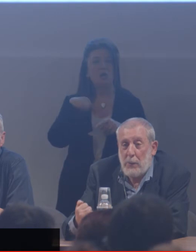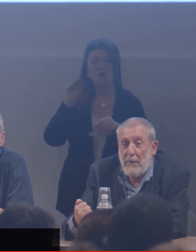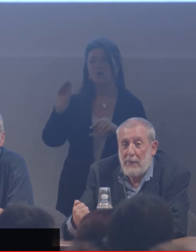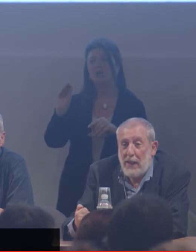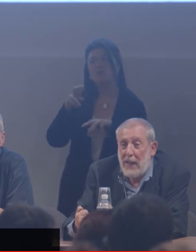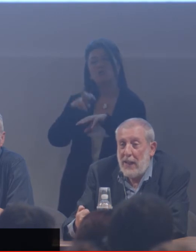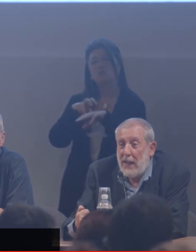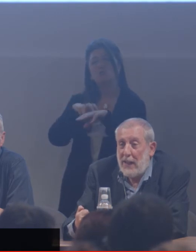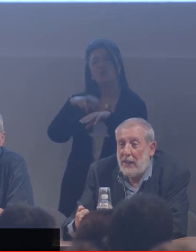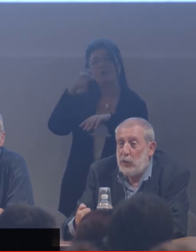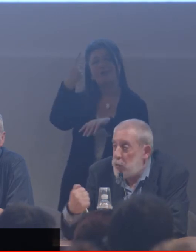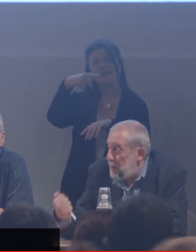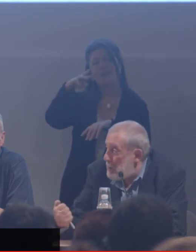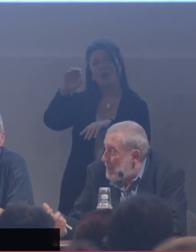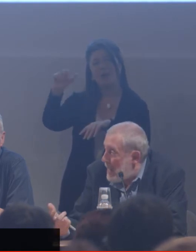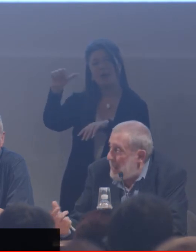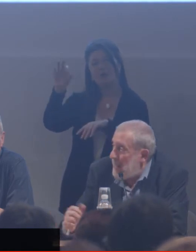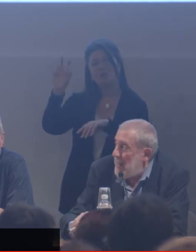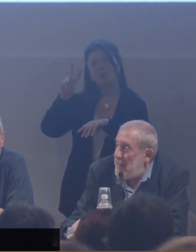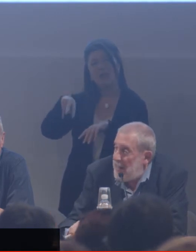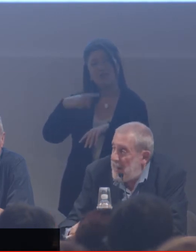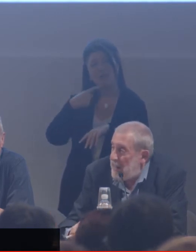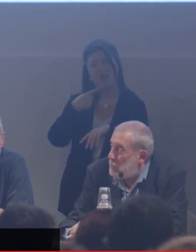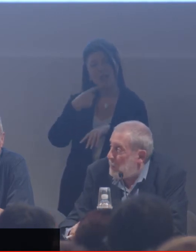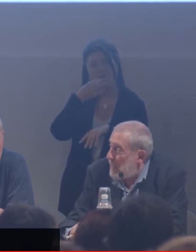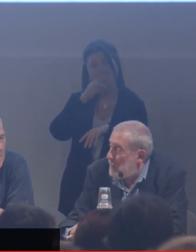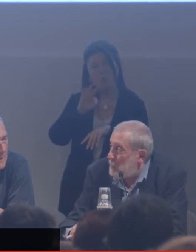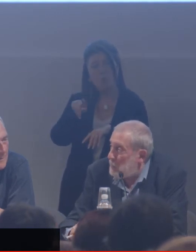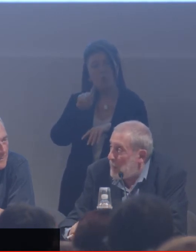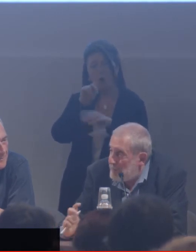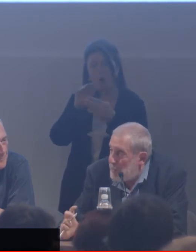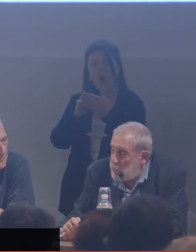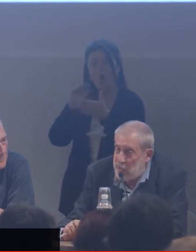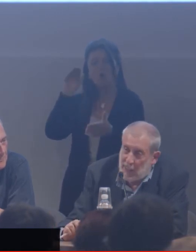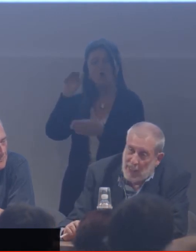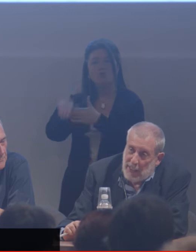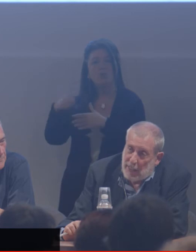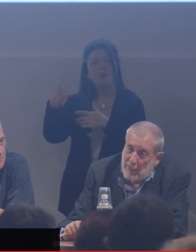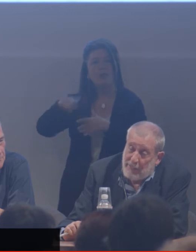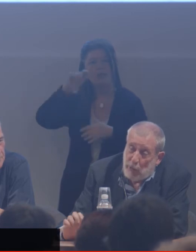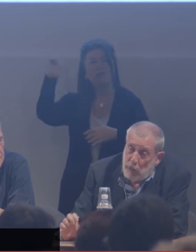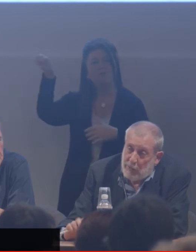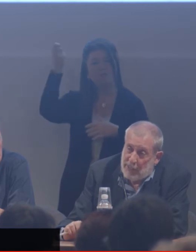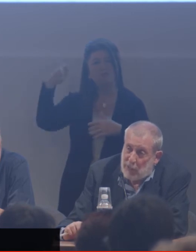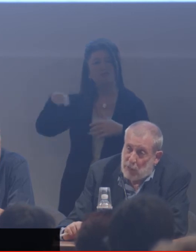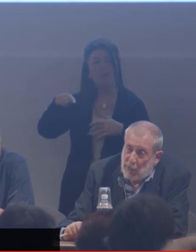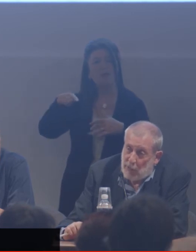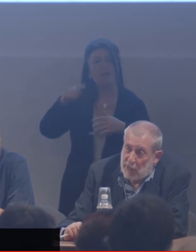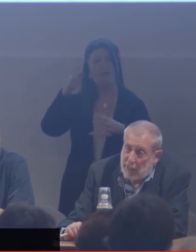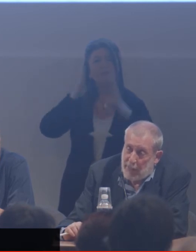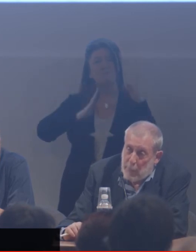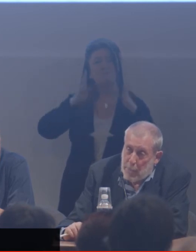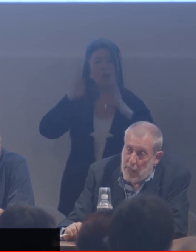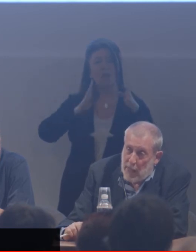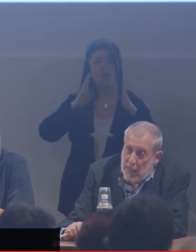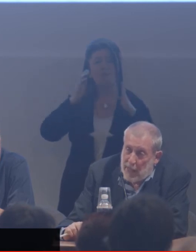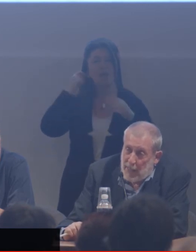Grasso, ma riusciremo mai a superare questo problema, a vincere la mafia? E lui mi disse una cosa